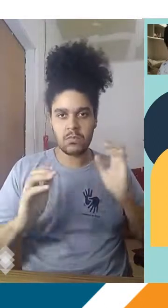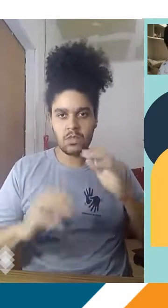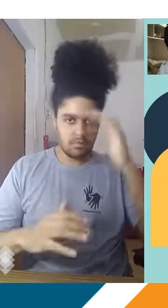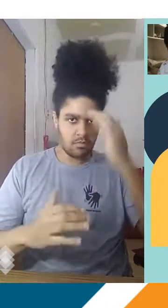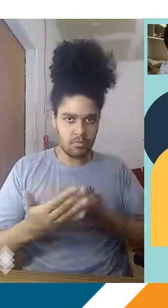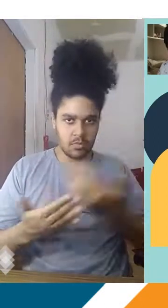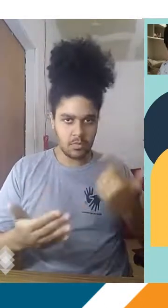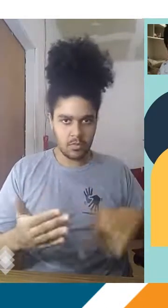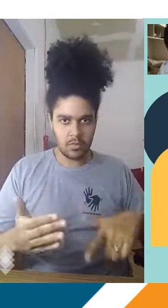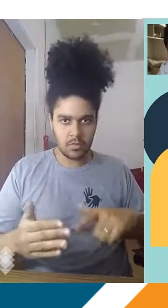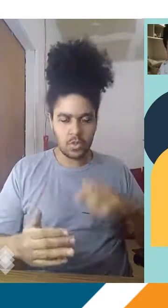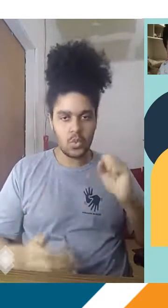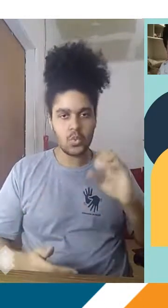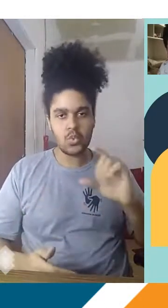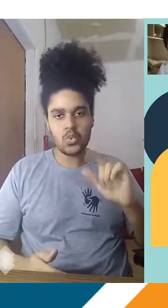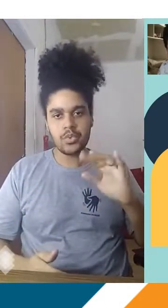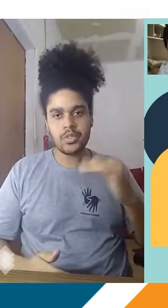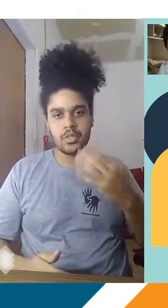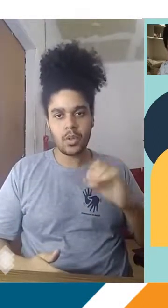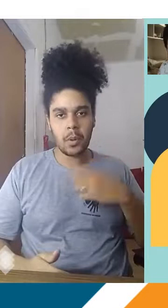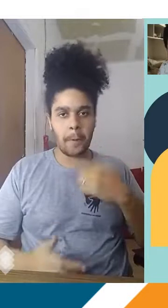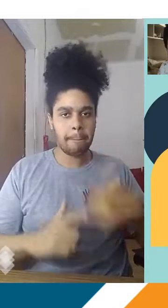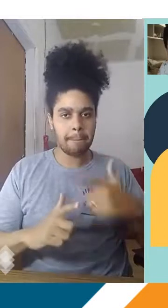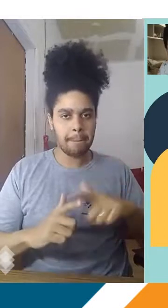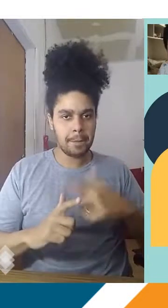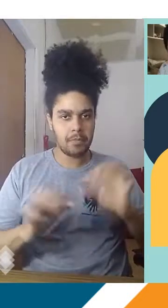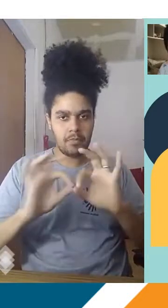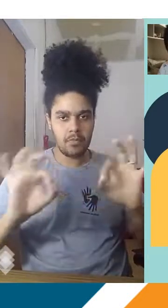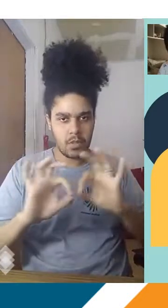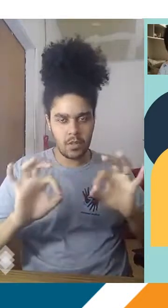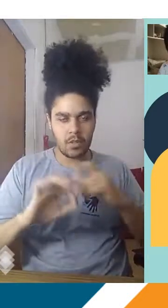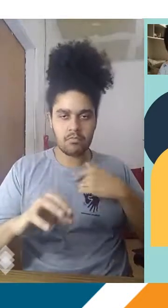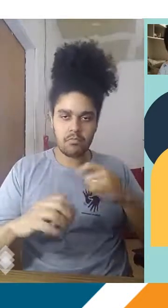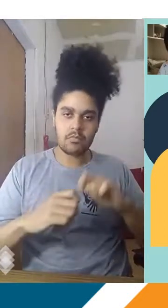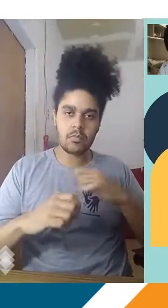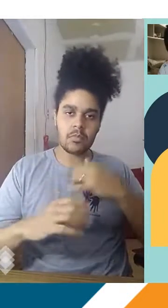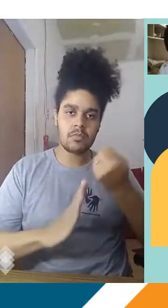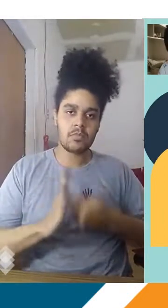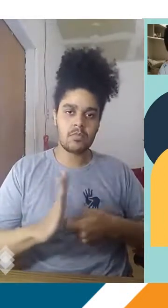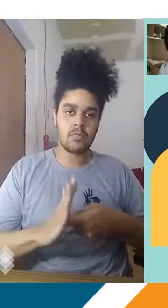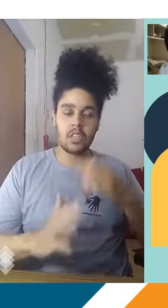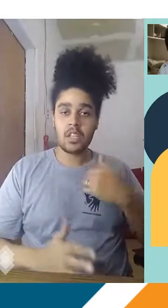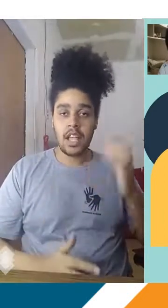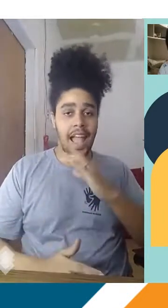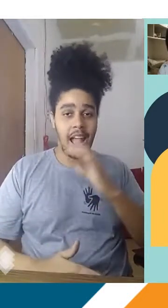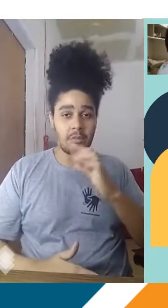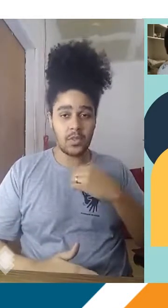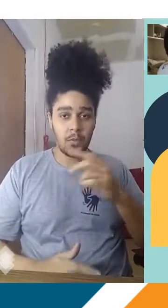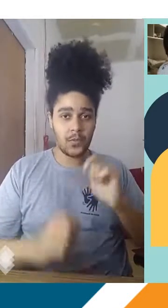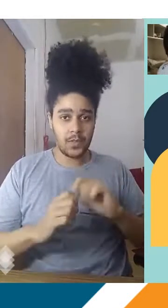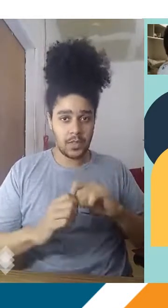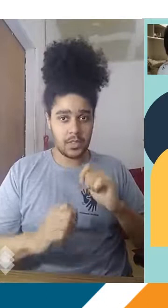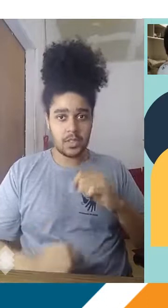da circularidade, trago de volta a minha tese, trago a solução para o meu problema e uma frasezinha curta para concluir finalmente o meu texto. E aqui